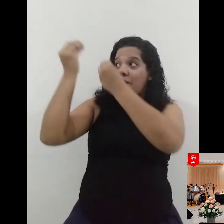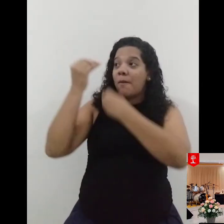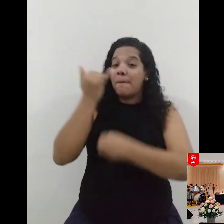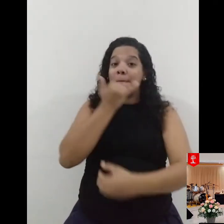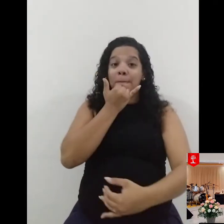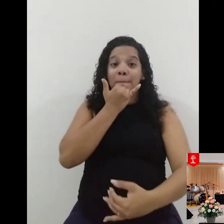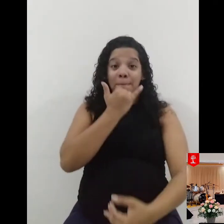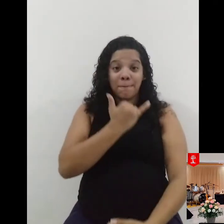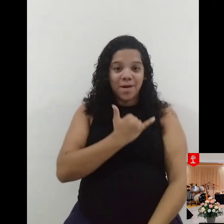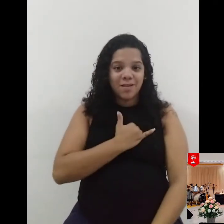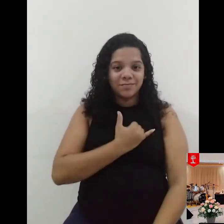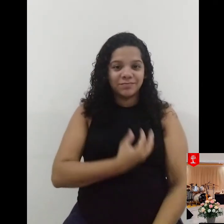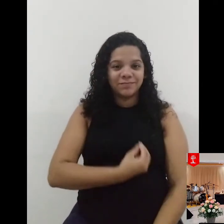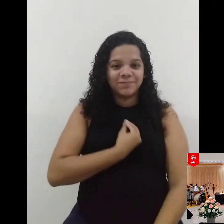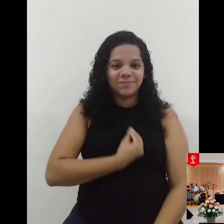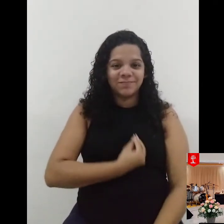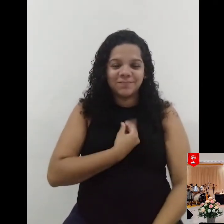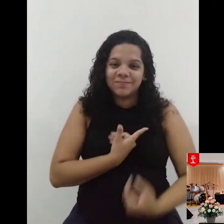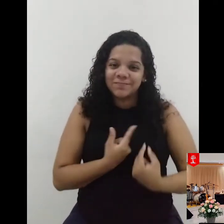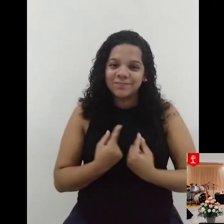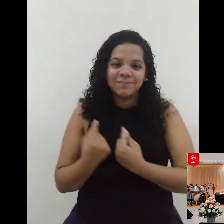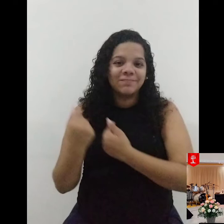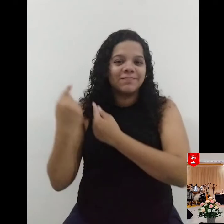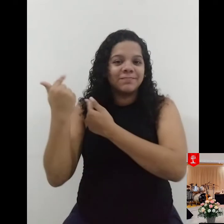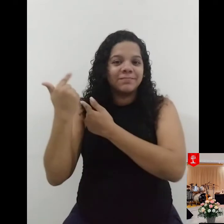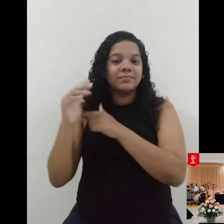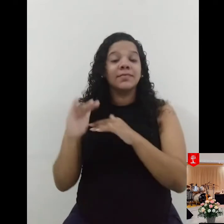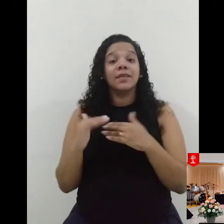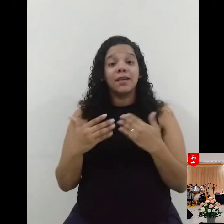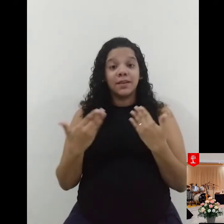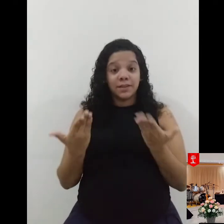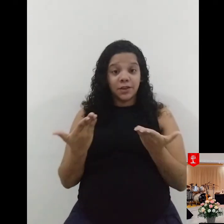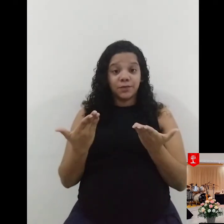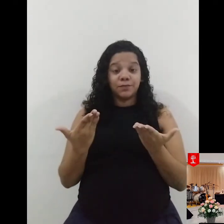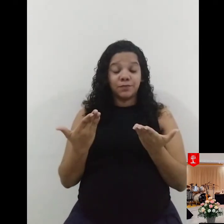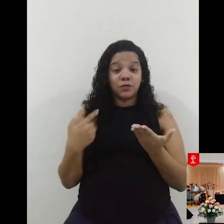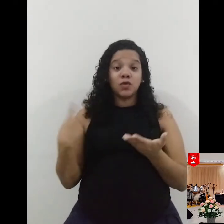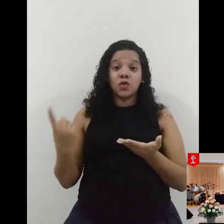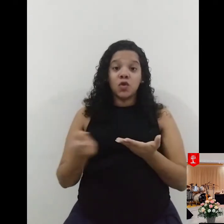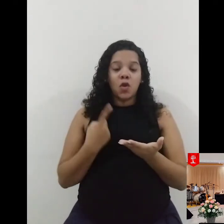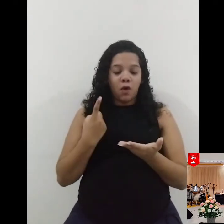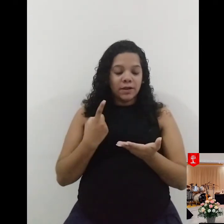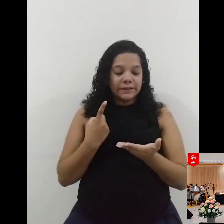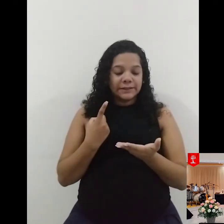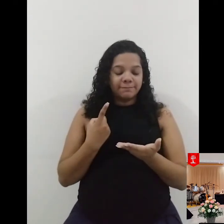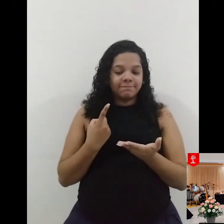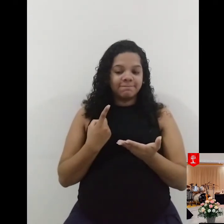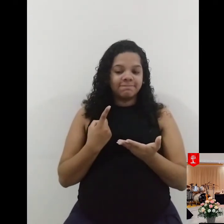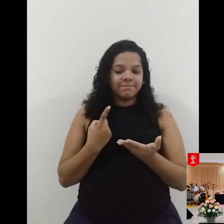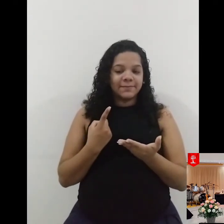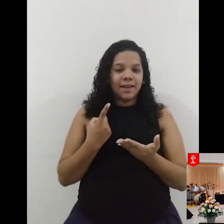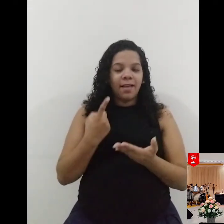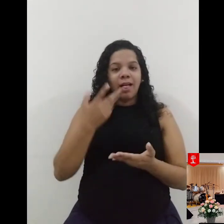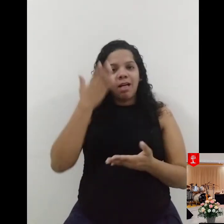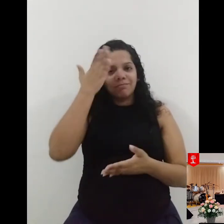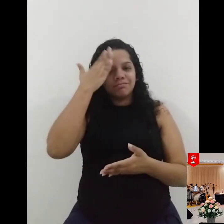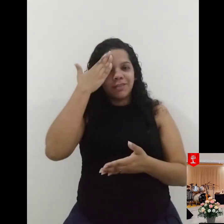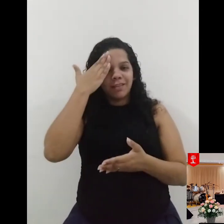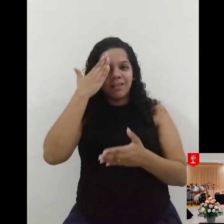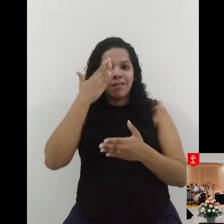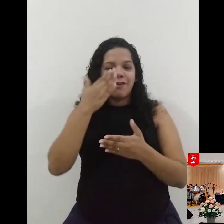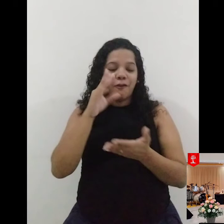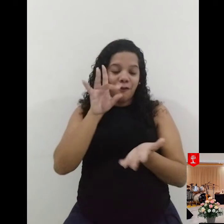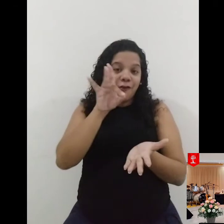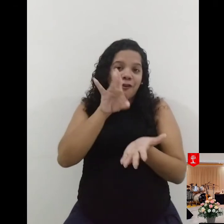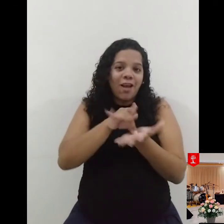e nos colocar sob os seus cuidados. Meus amados, nós estaremos compartilhando a